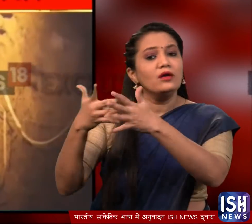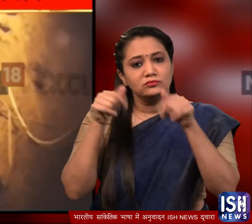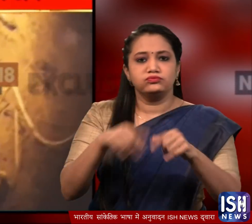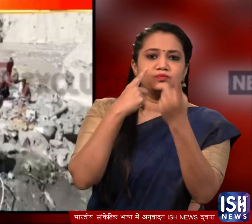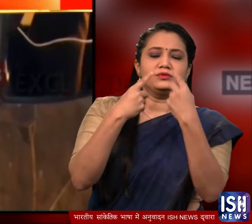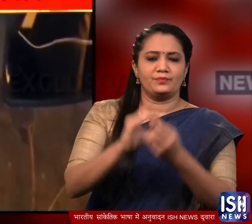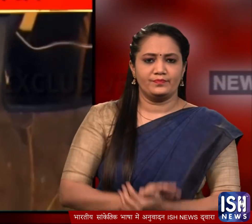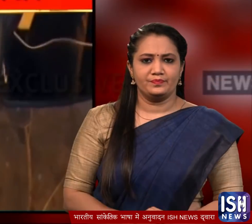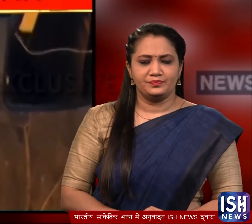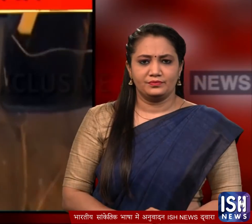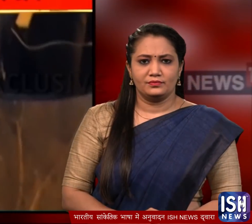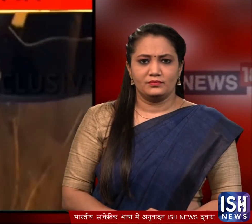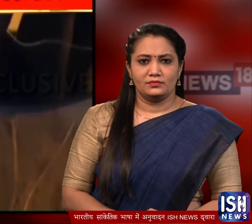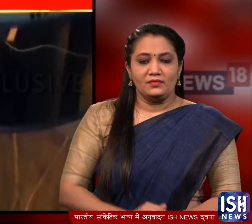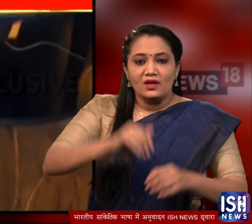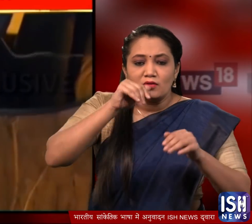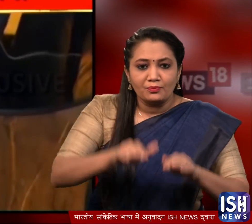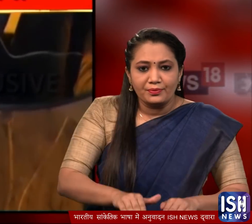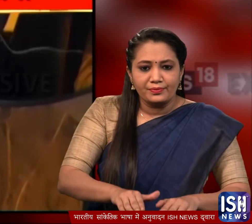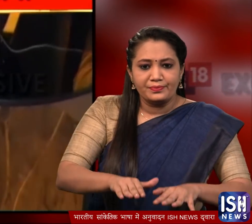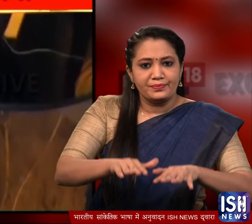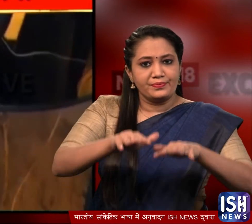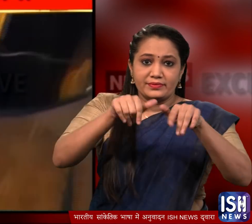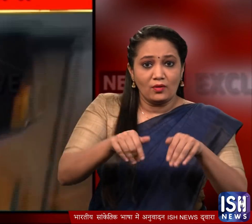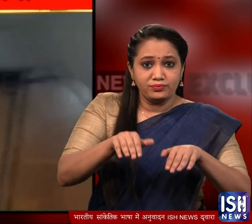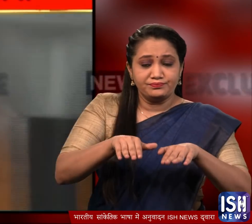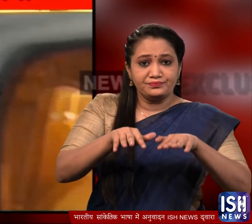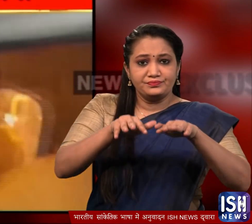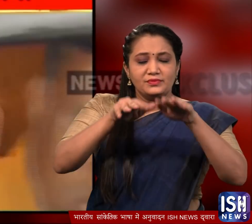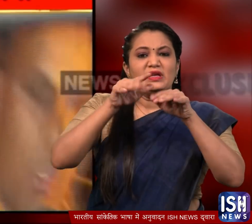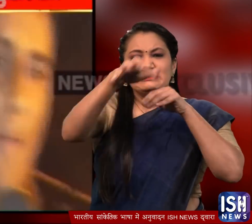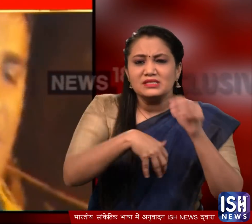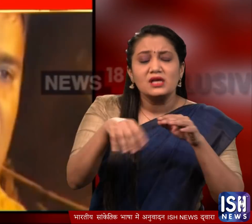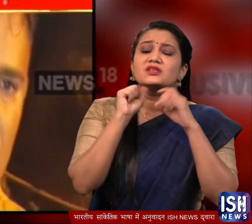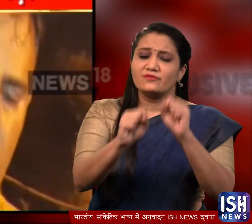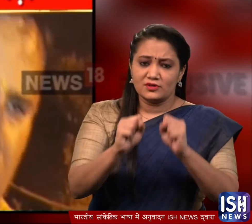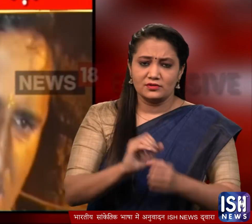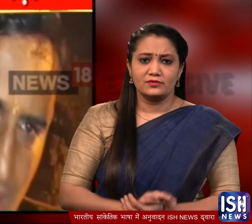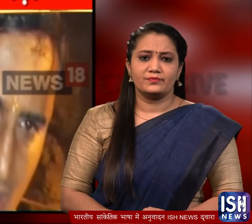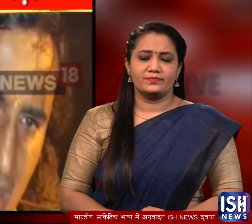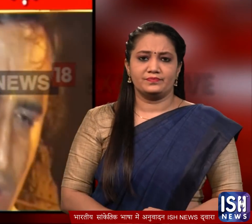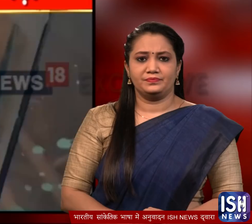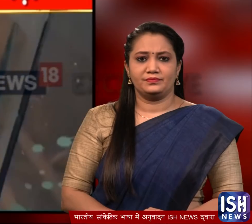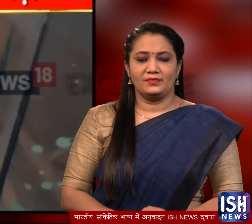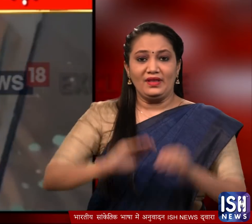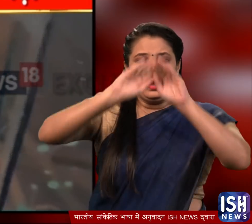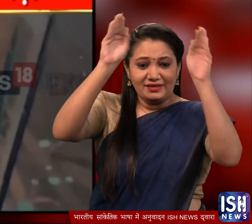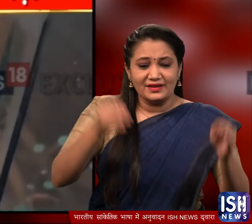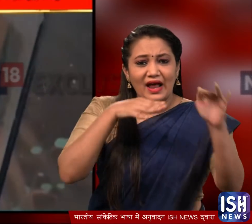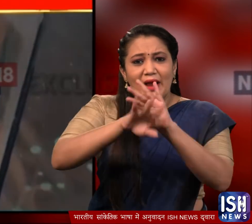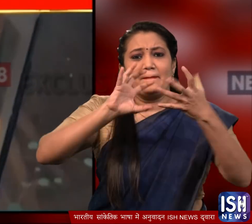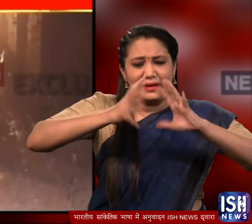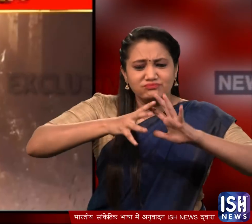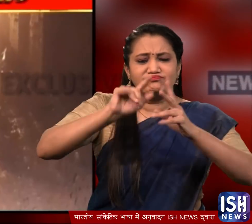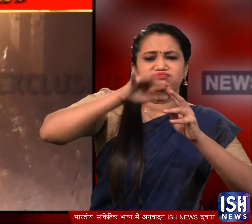हैं। तो मलबा था, उसमें पानी की मात्रा ज़्यादा होने के चलते रेस्क्यू काम में दिक्कत हो रही है। टनल के